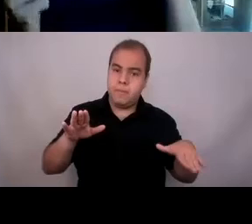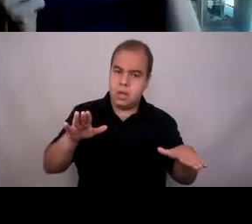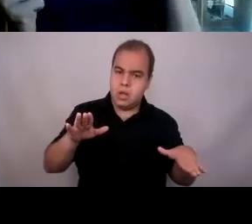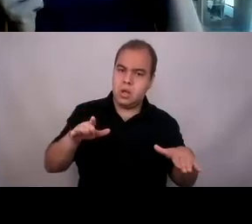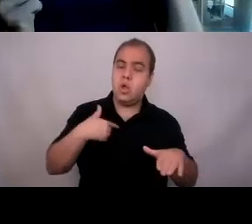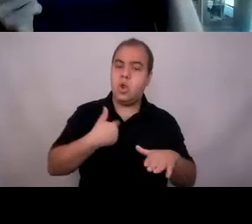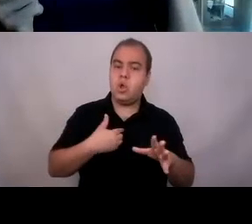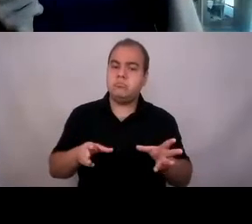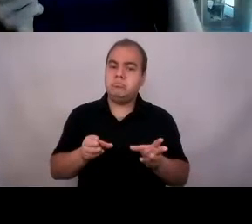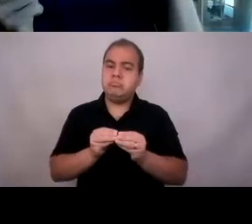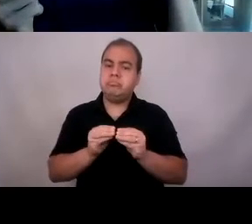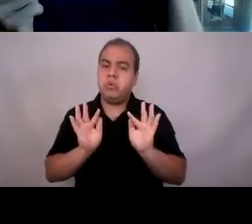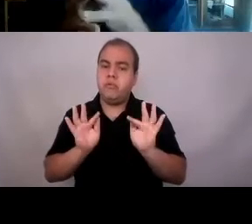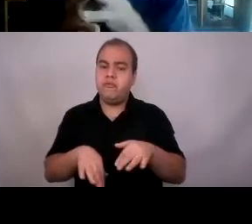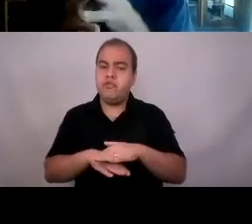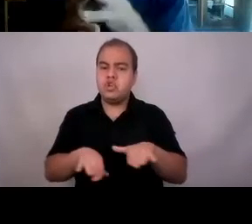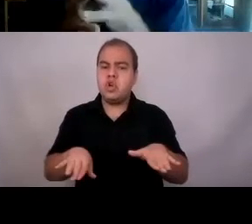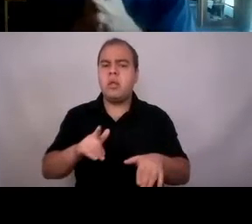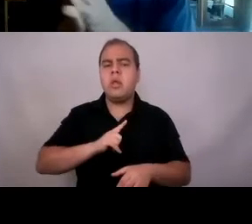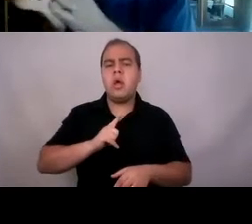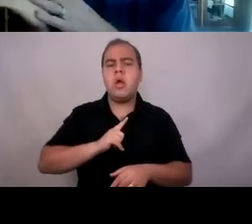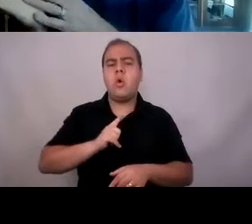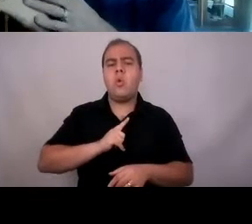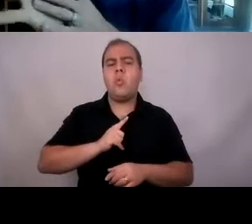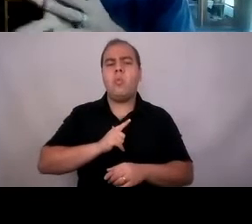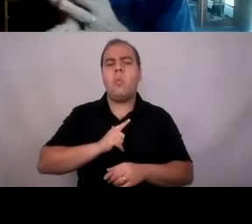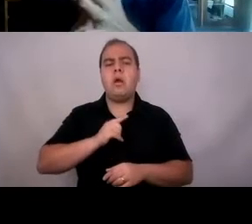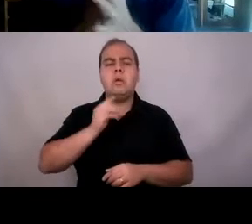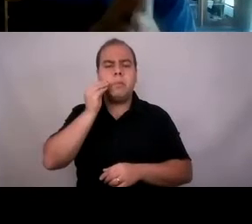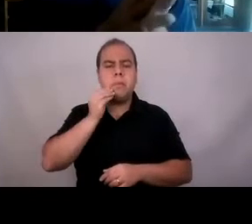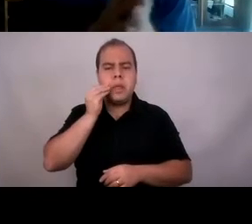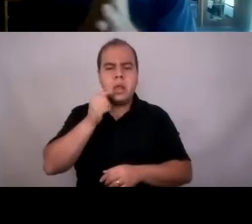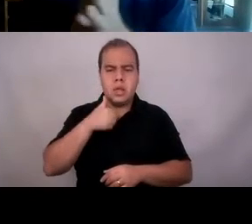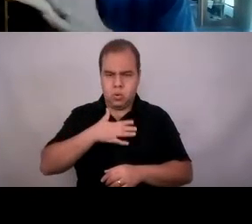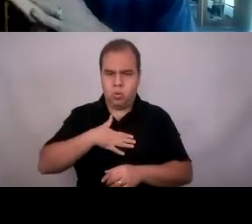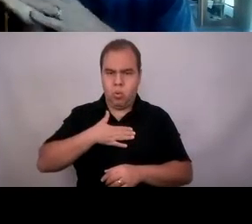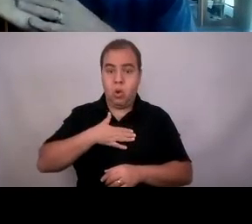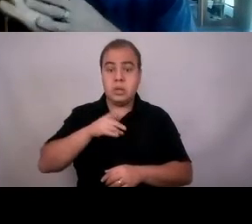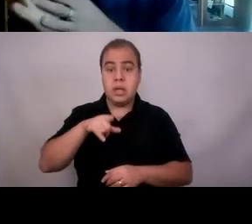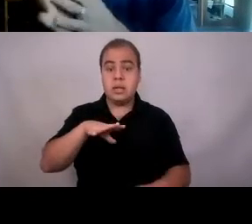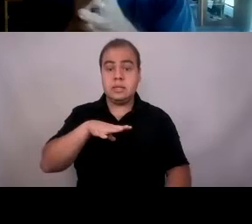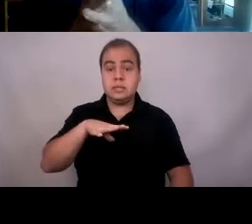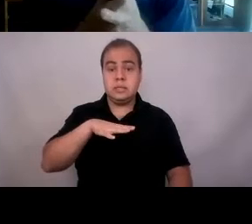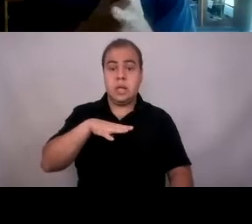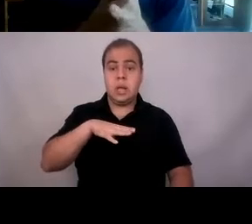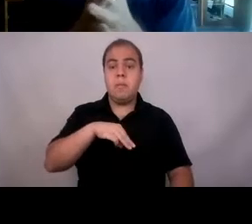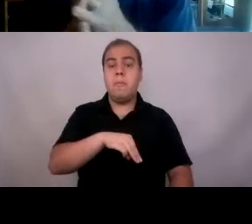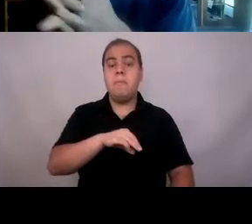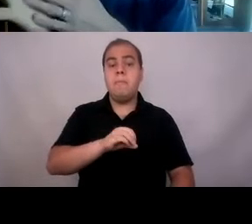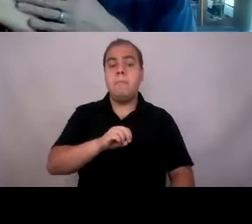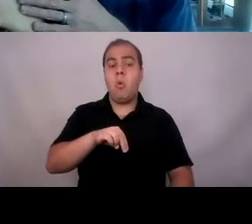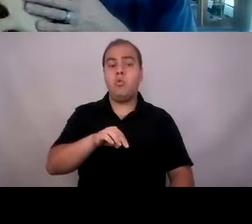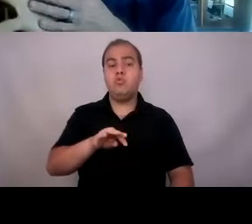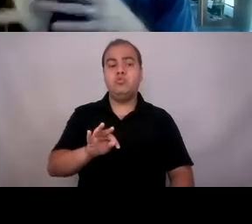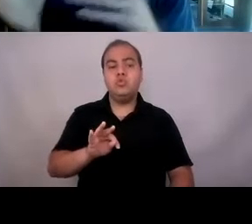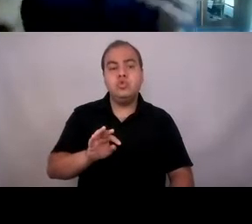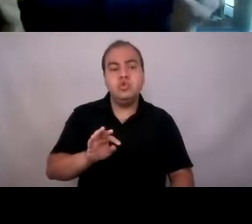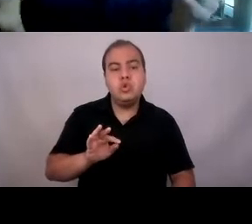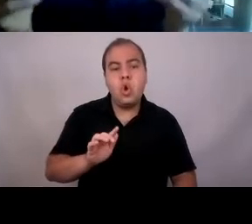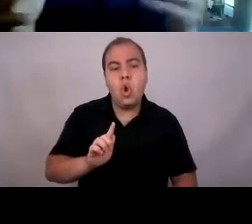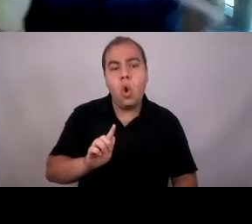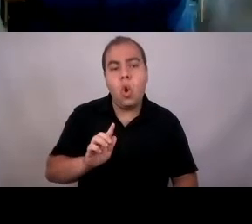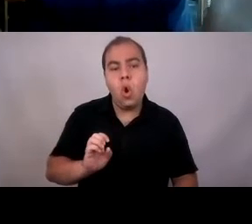fechar, tem um caso que eu gosto bastante, em especial, que é a cidade de Montgomery. Montgomery é uma cidade